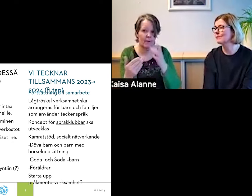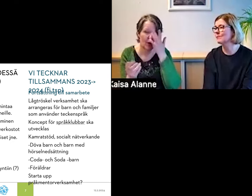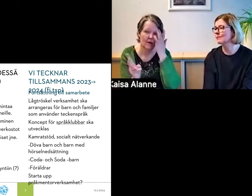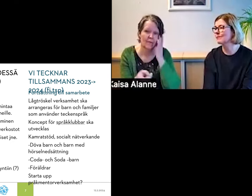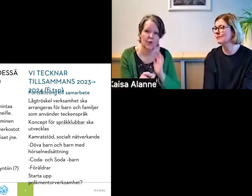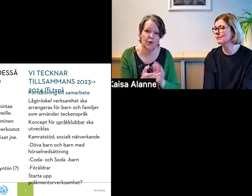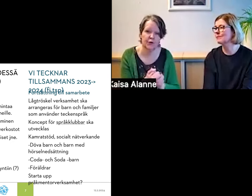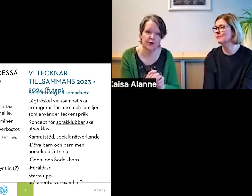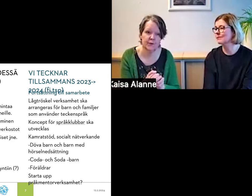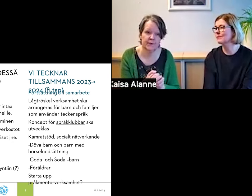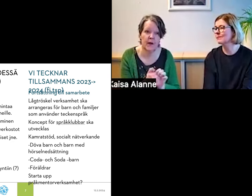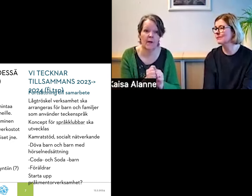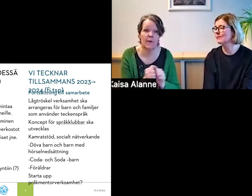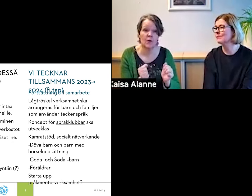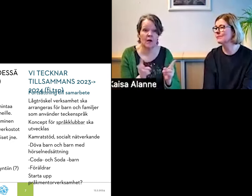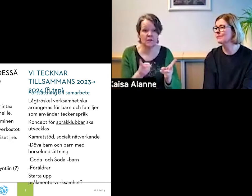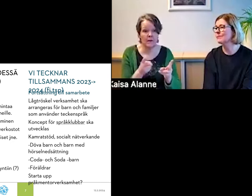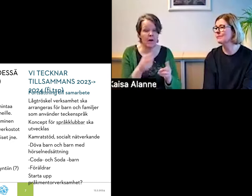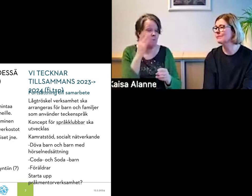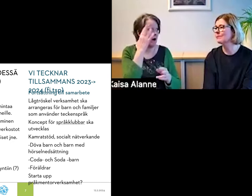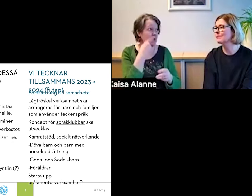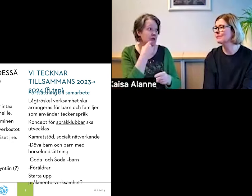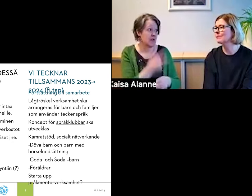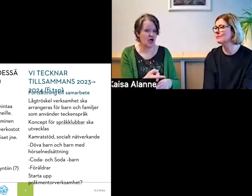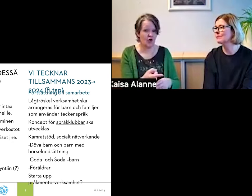kuin pääsisi viittomakieleen mukaan.